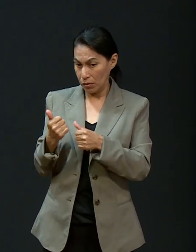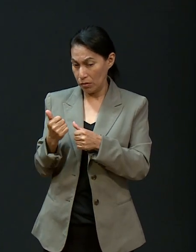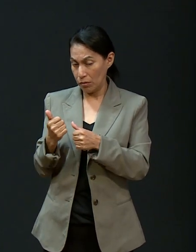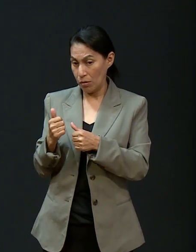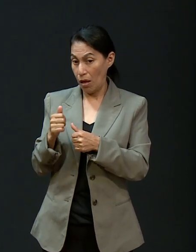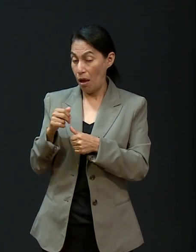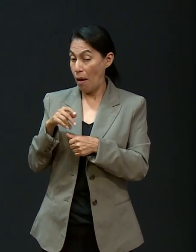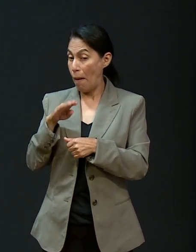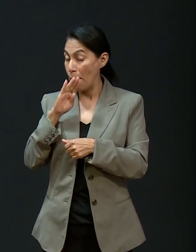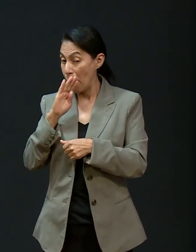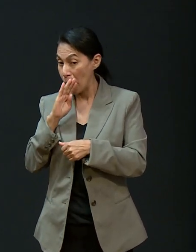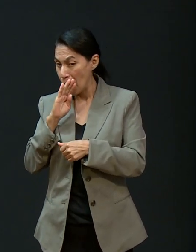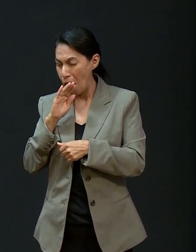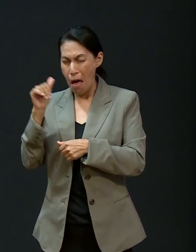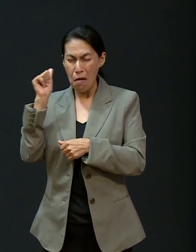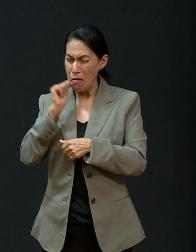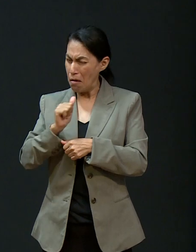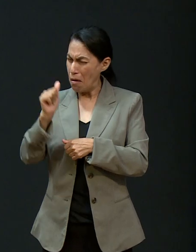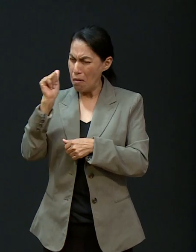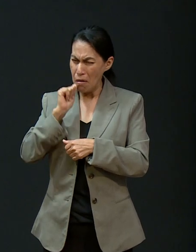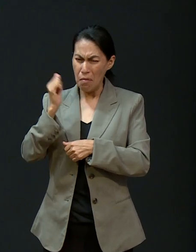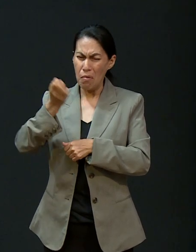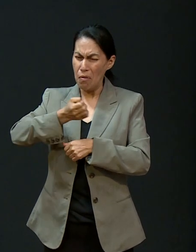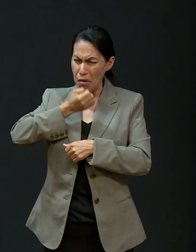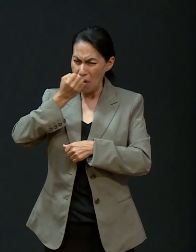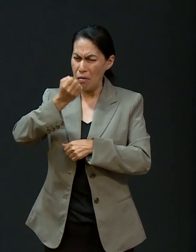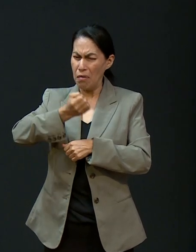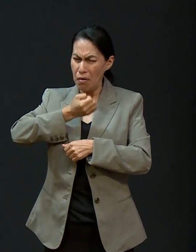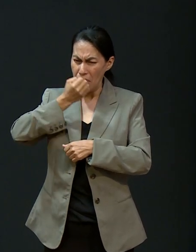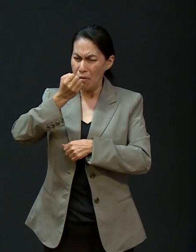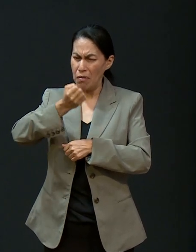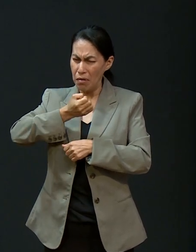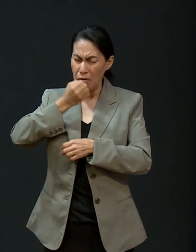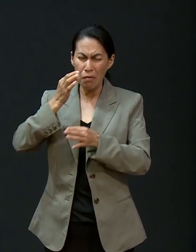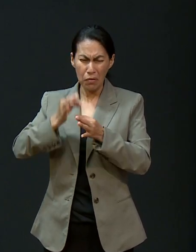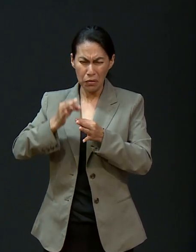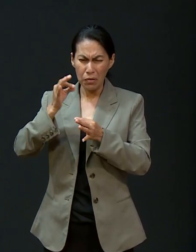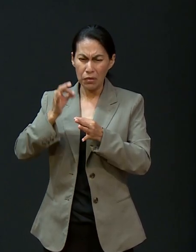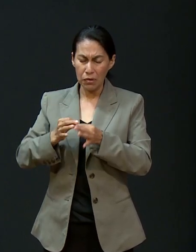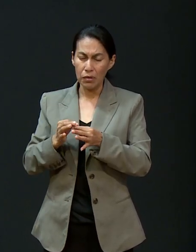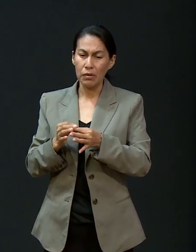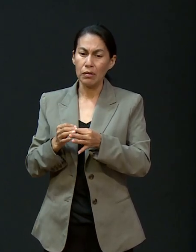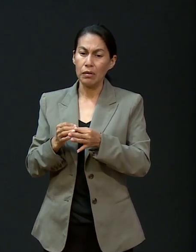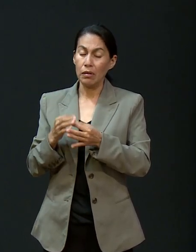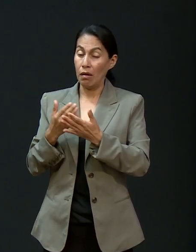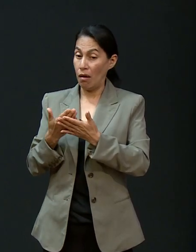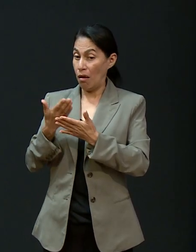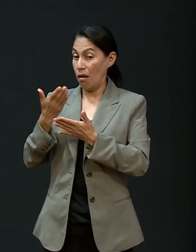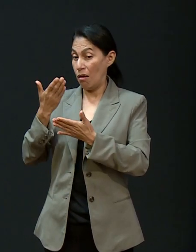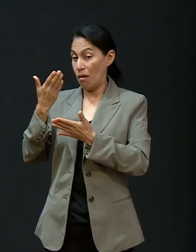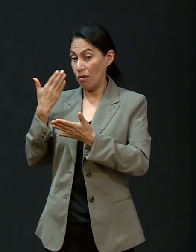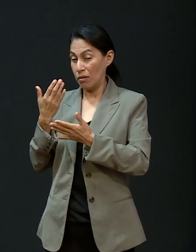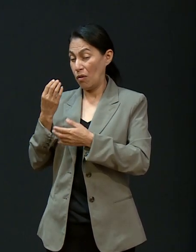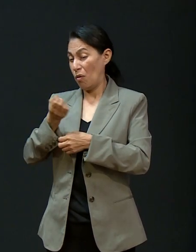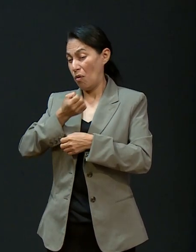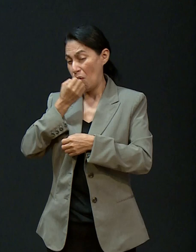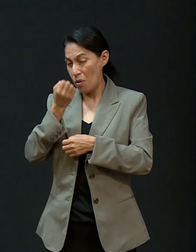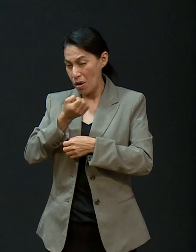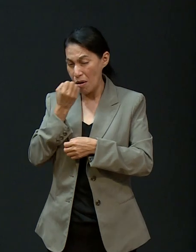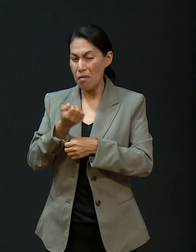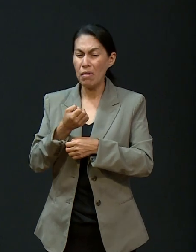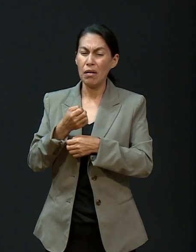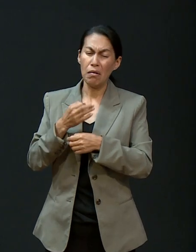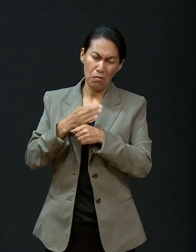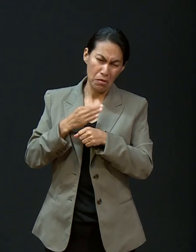bachizó, y ella nunca dejó de orar por él. Ajá. Y es de, que hace la oración,